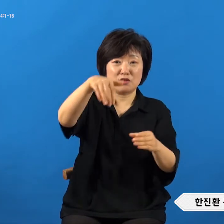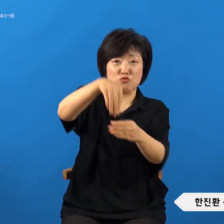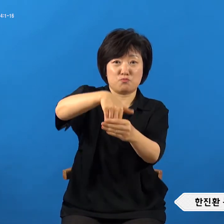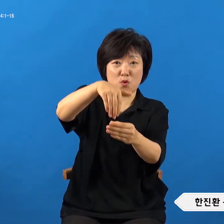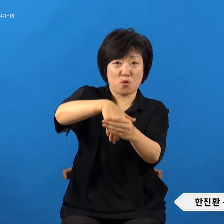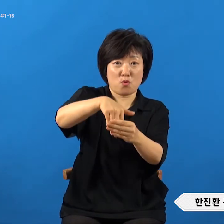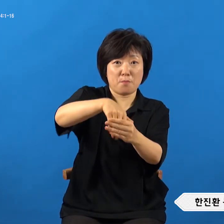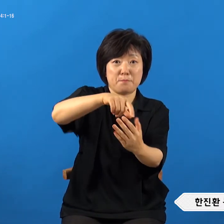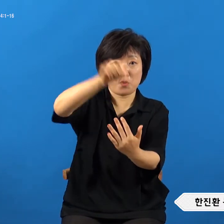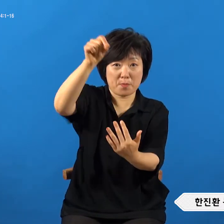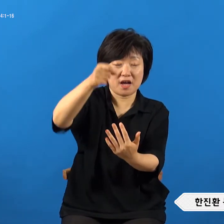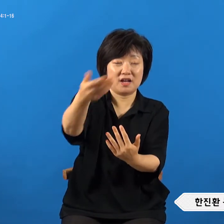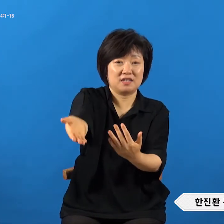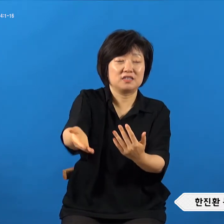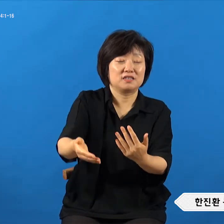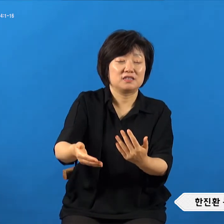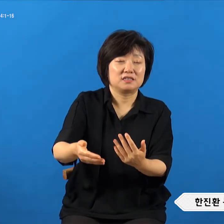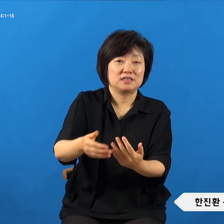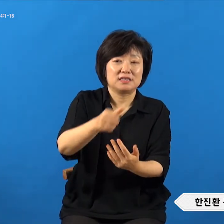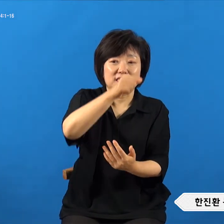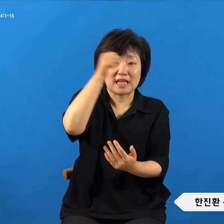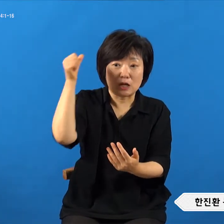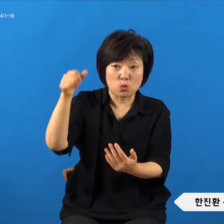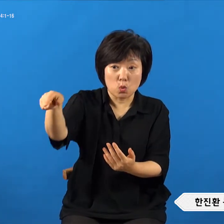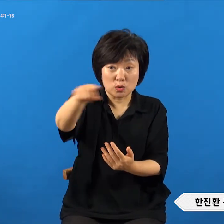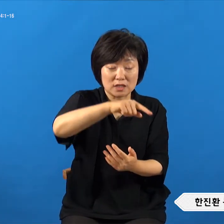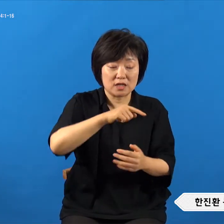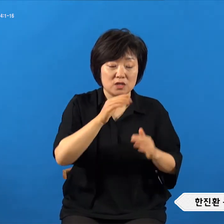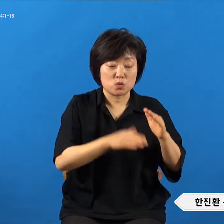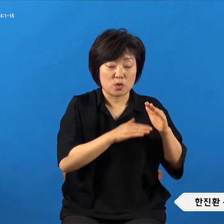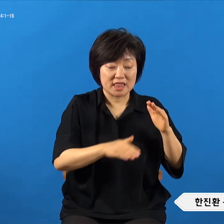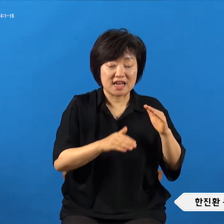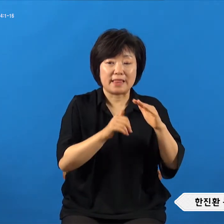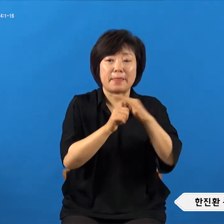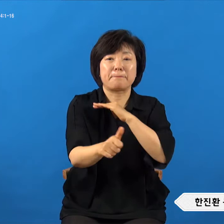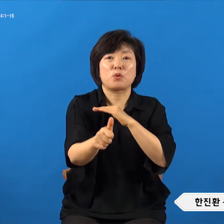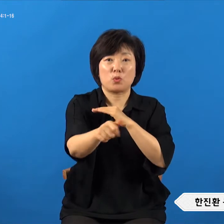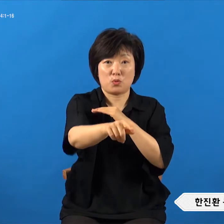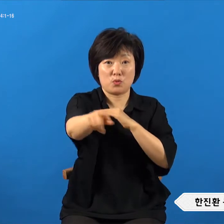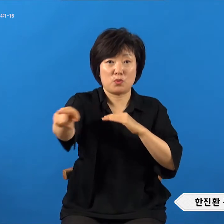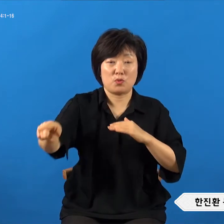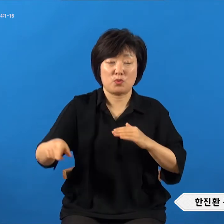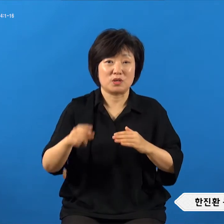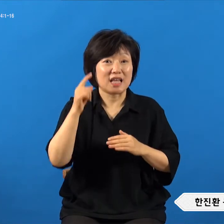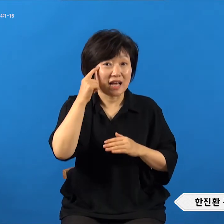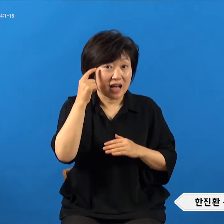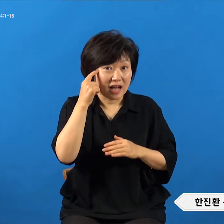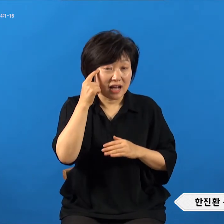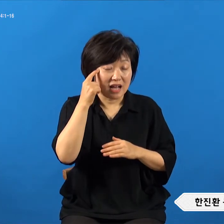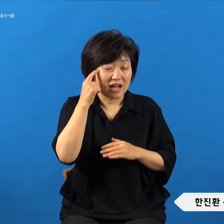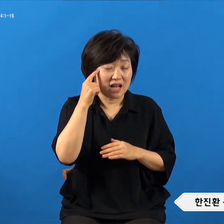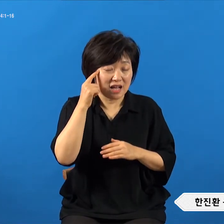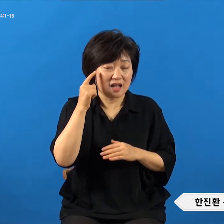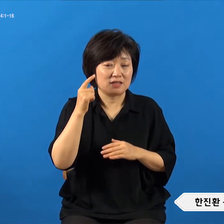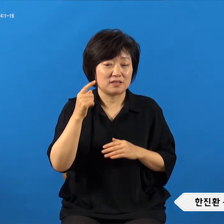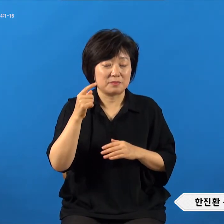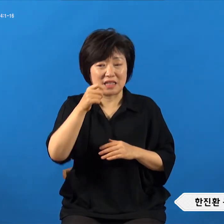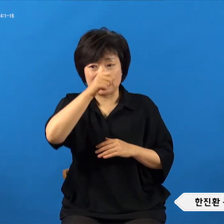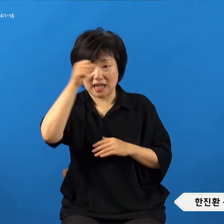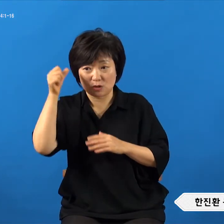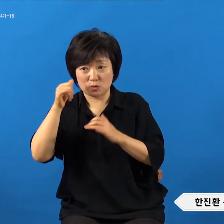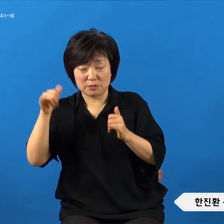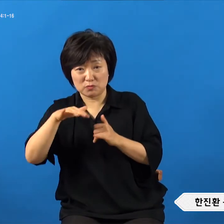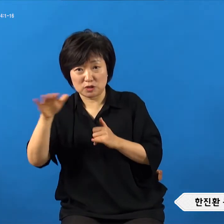해서 뽑았으니까 장로는 교인들의 대표다, 그런 생각을 가지고 있습니다. 그래서 장로님들